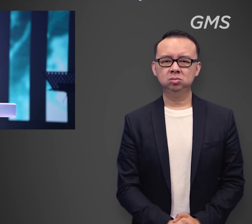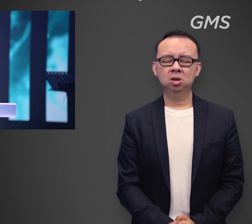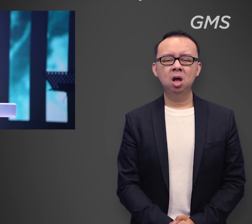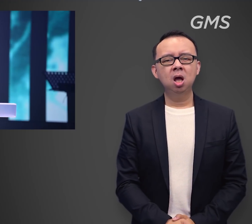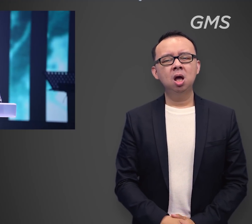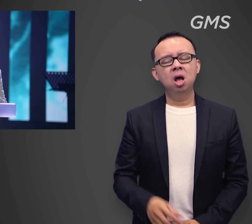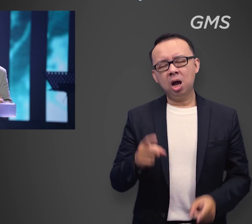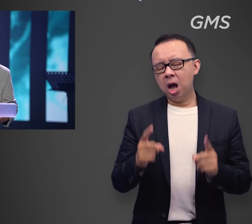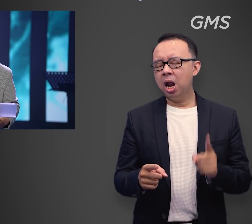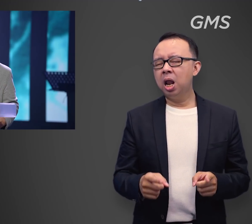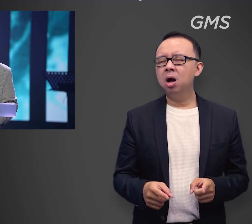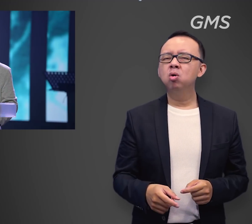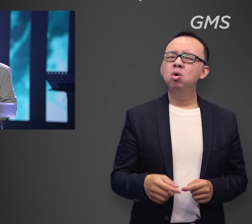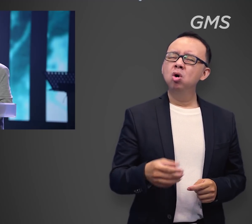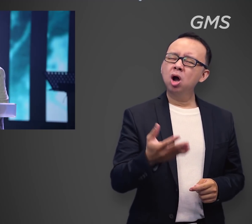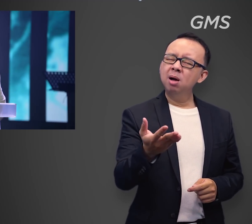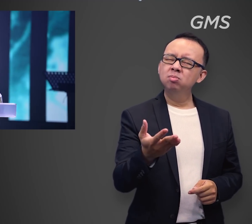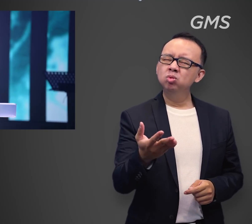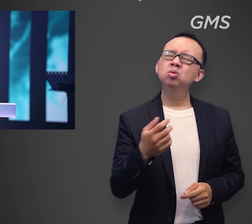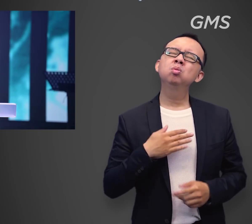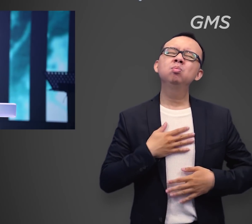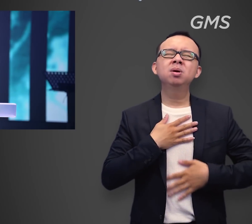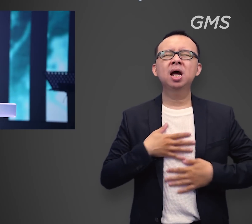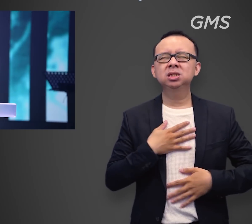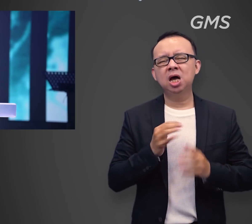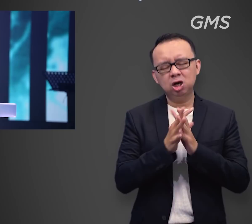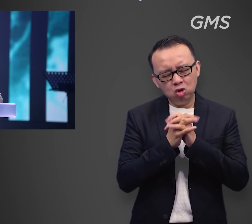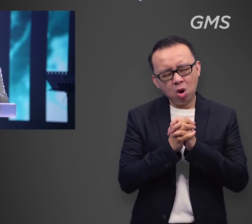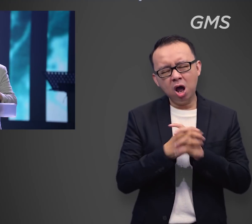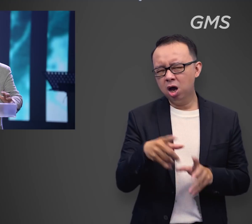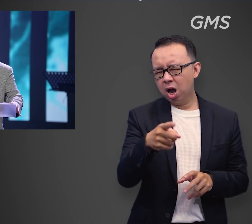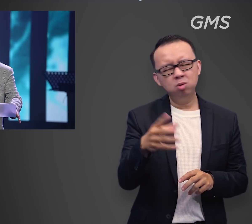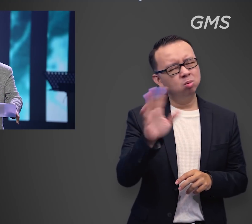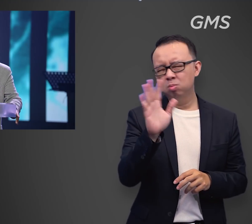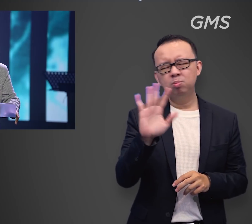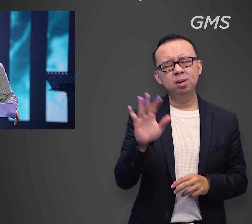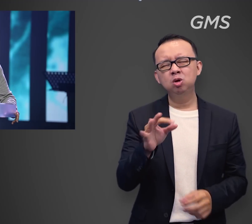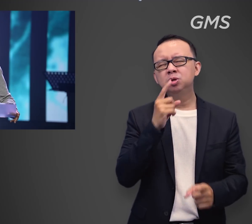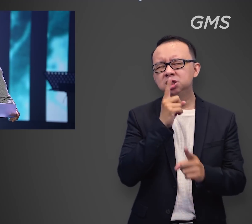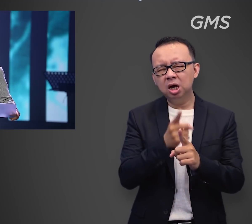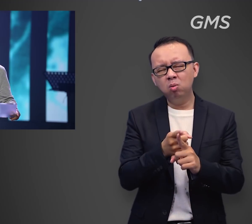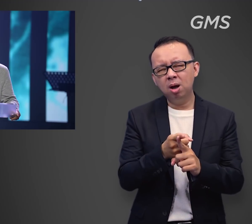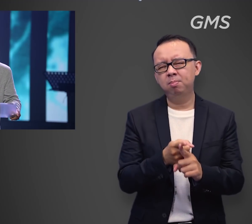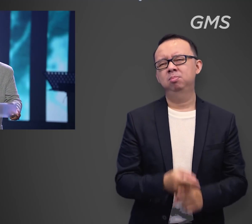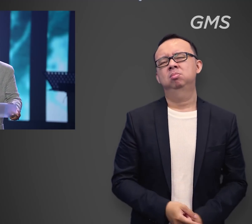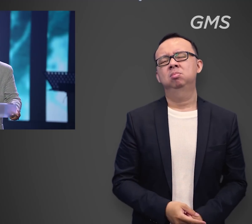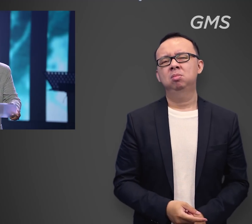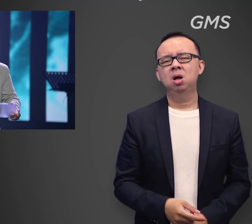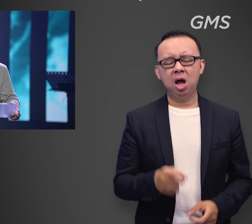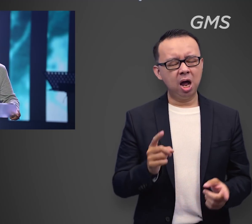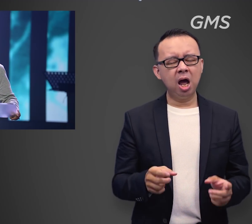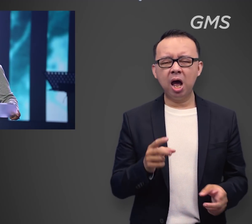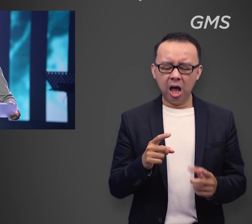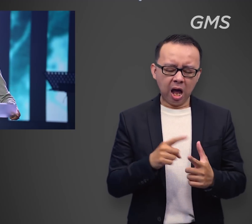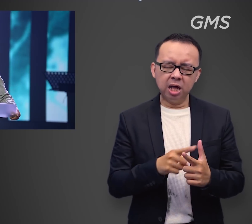merasa doamu belum dijawab, kalau Anda lagi mengalami persoalan, lalu Anda mulai meragukan kasih Tuhan, please